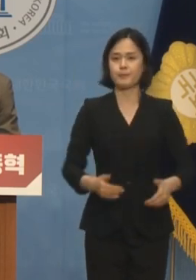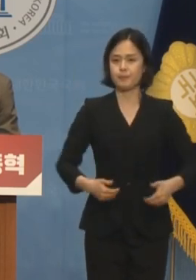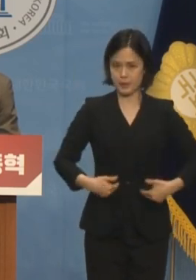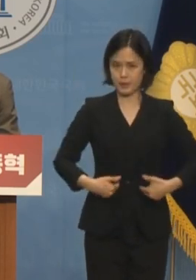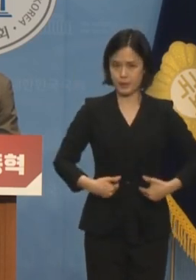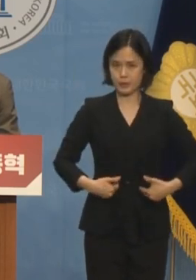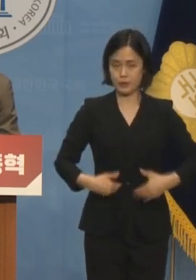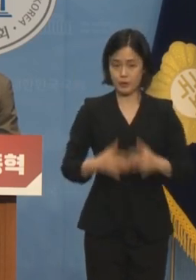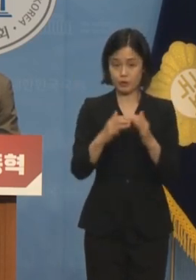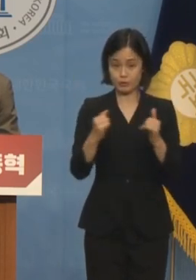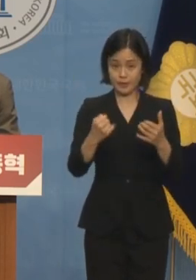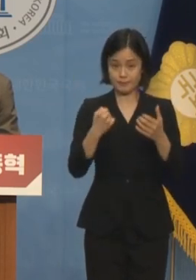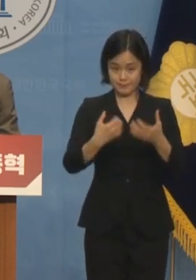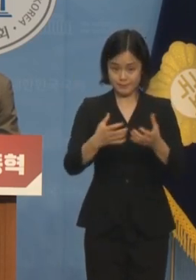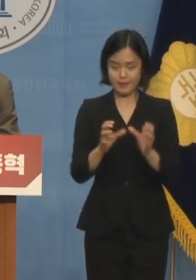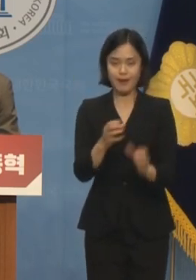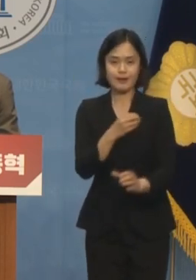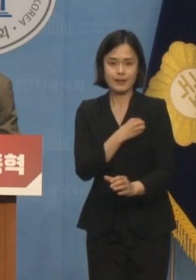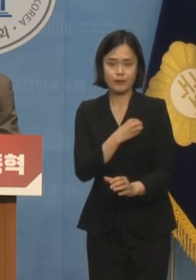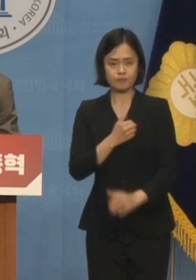당원이 자부심을 갖도록 하는 일,